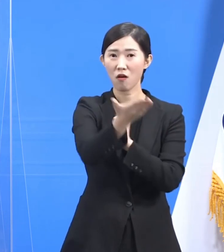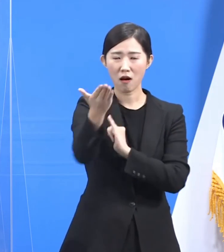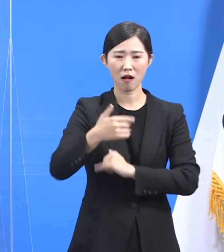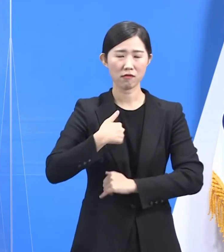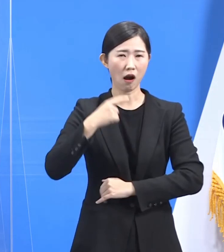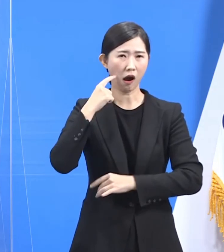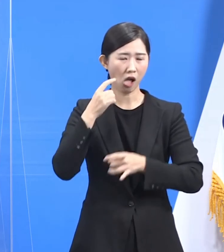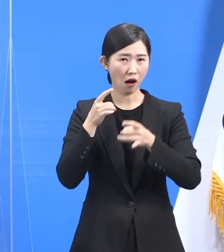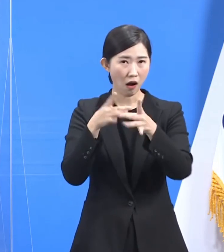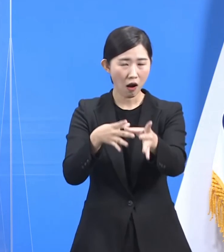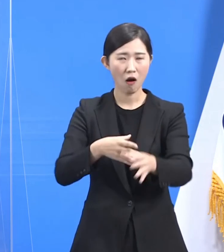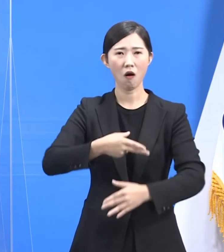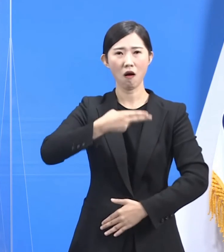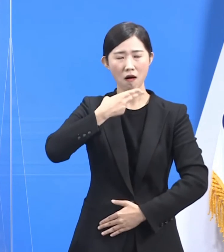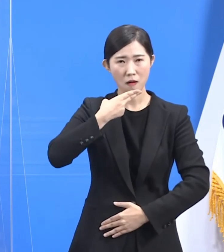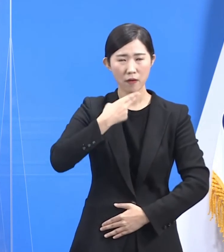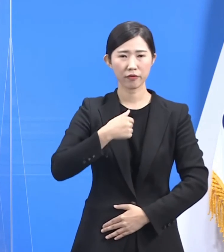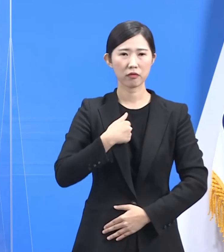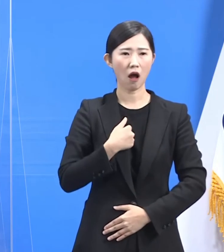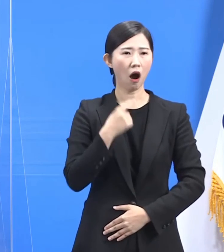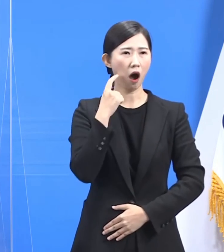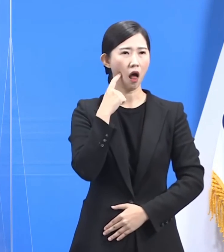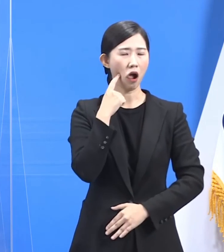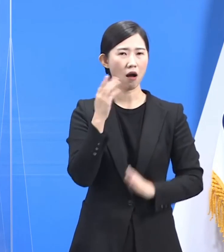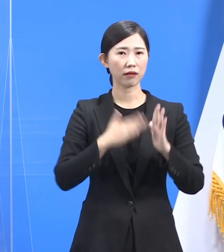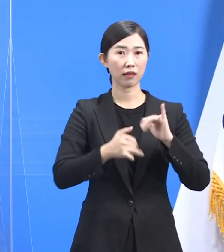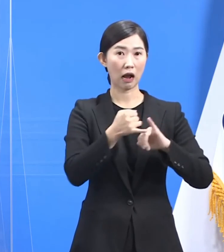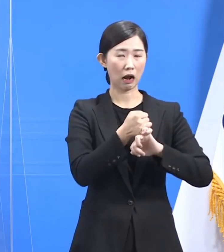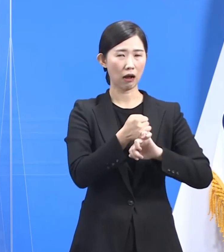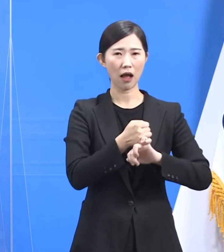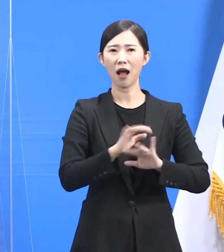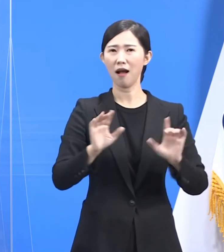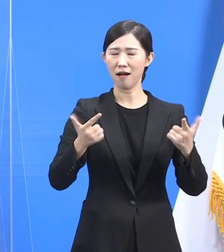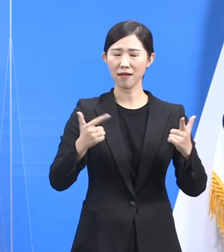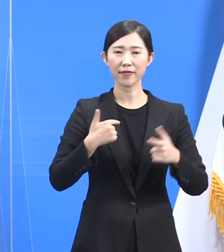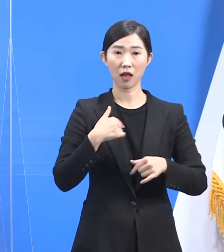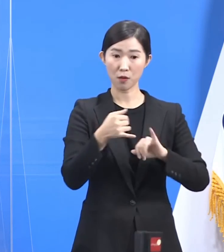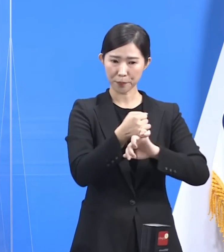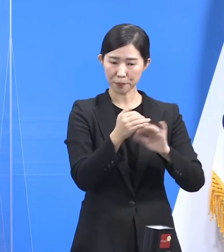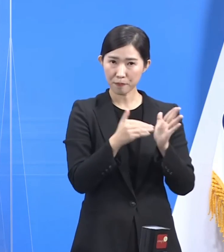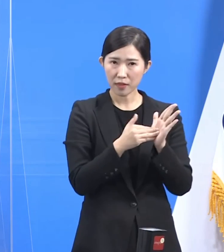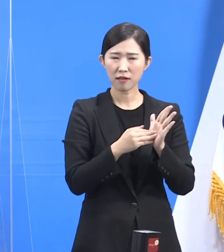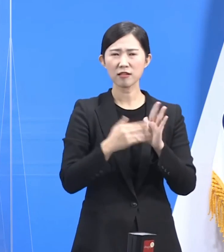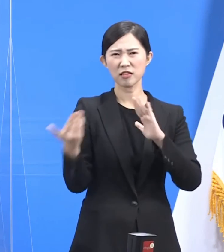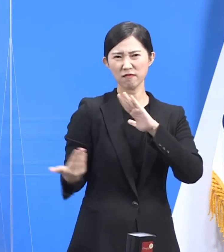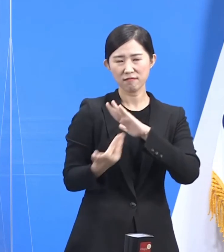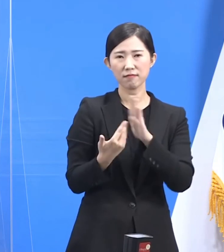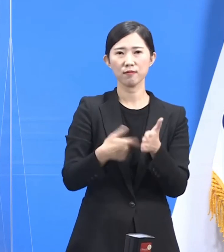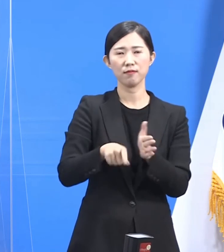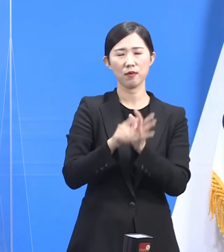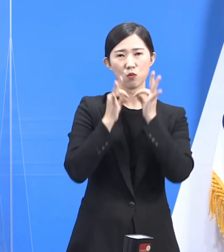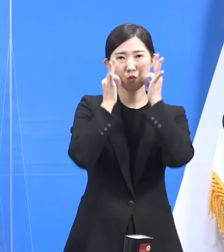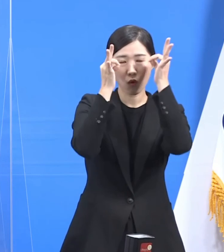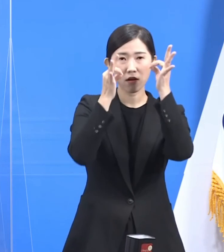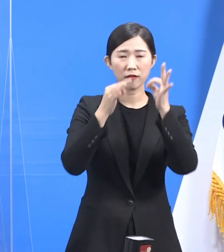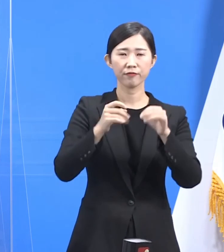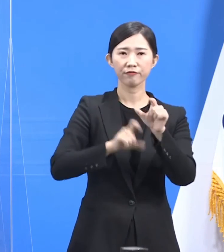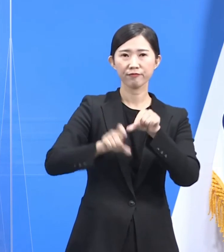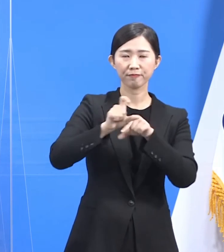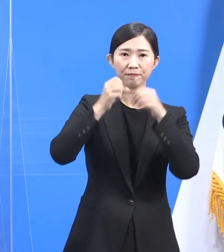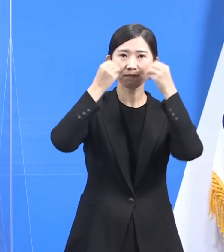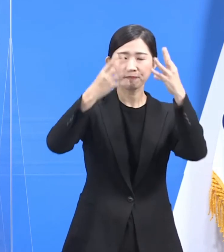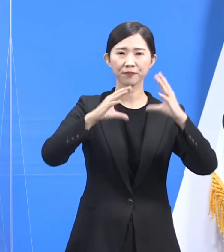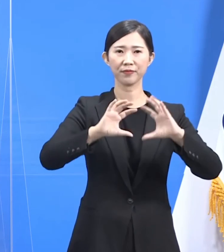거짓말을 하지 않고 헛된 약속을 하지 않고 한 번 한 약속은 반드시 지켜서 더 새로운 나라